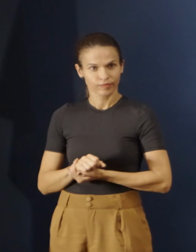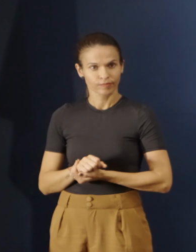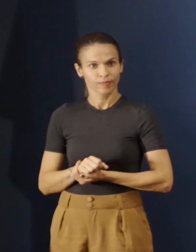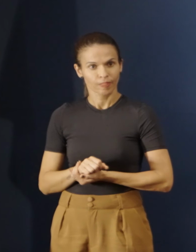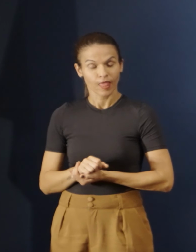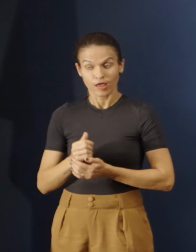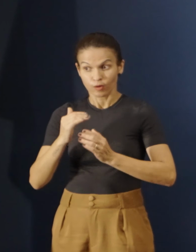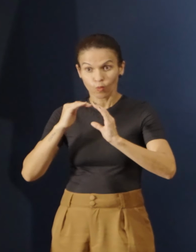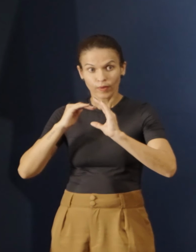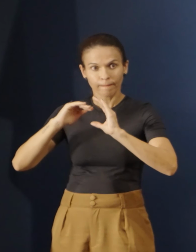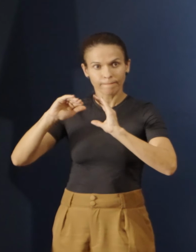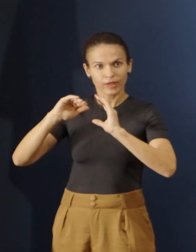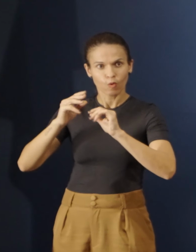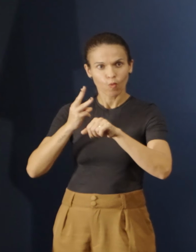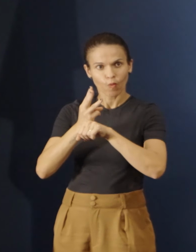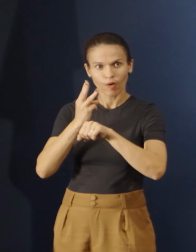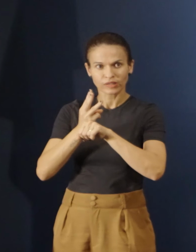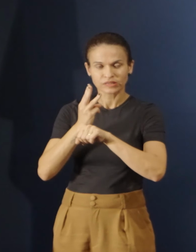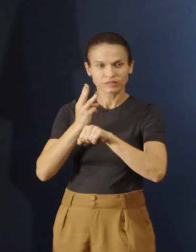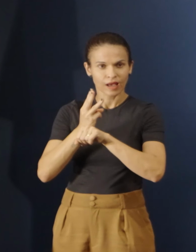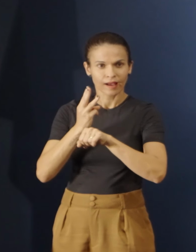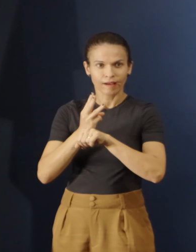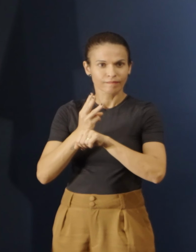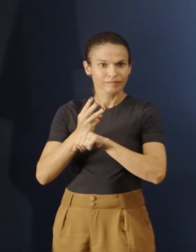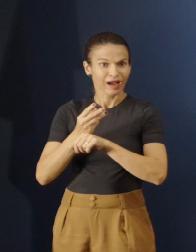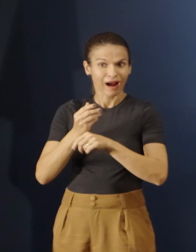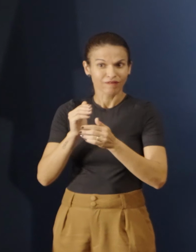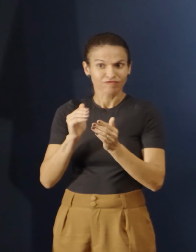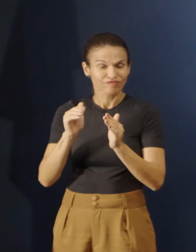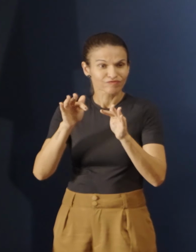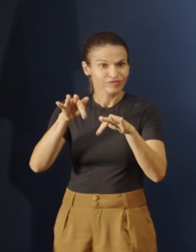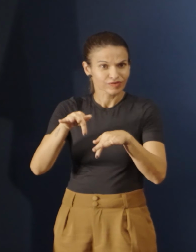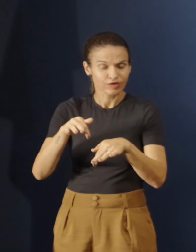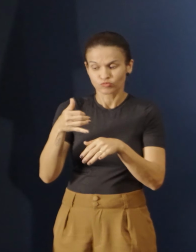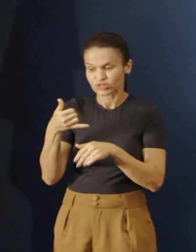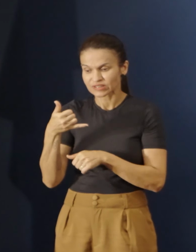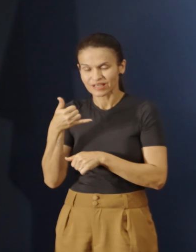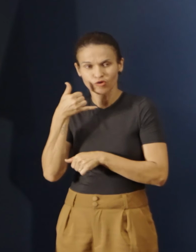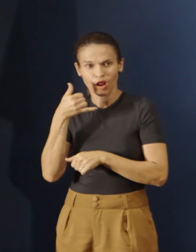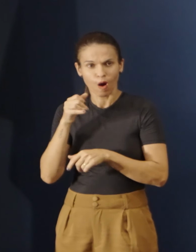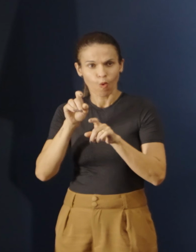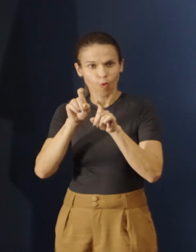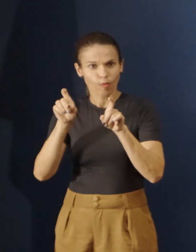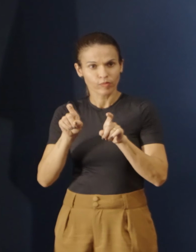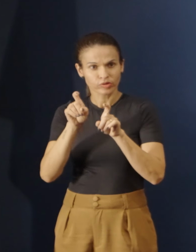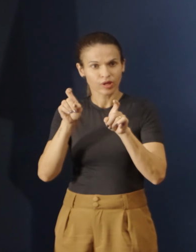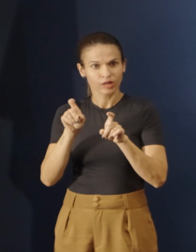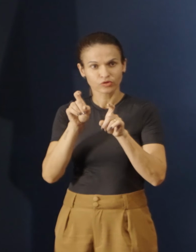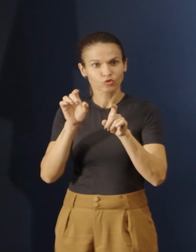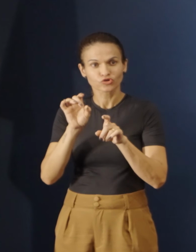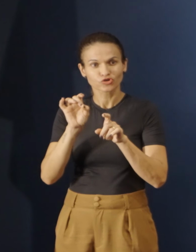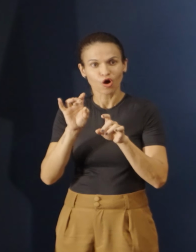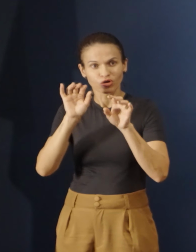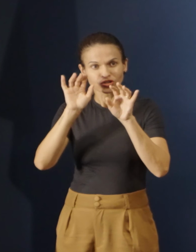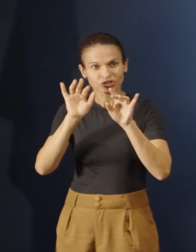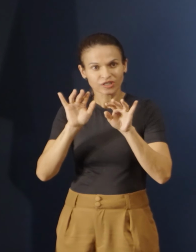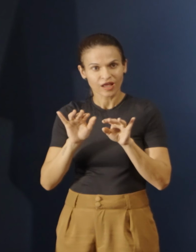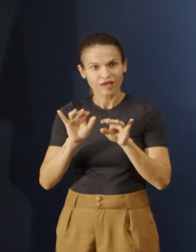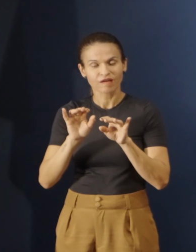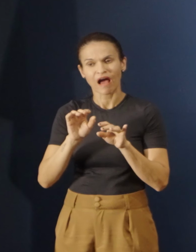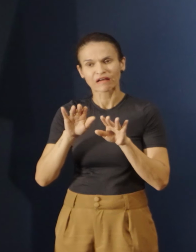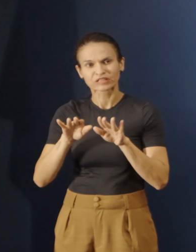Com o e-mail e o WhatsApp nem se fala, né? Não tem isso. Você pega o celular ou o computador, simplesmente escreve, às vezes